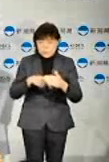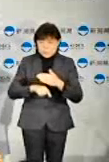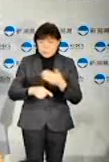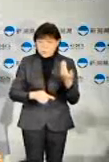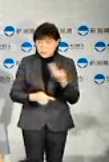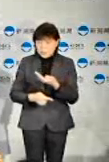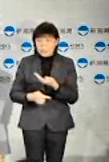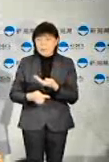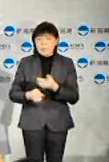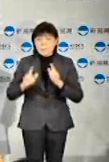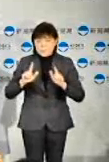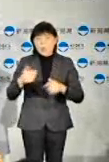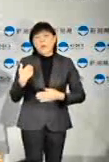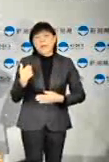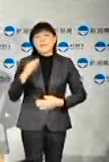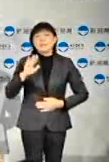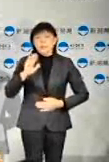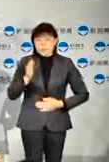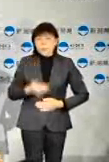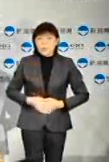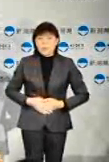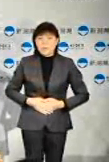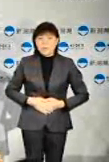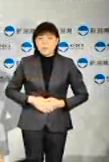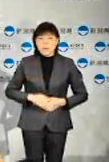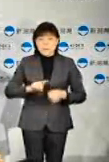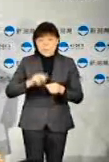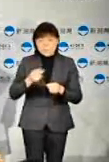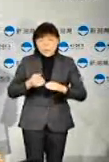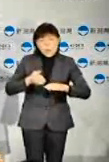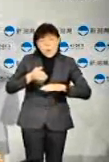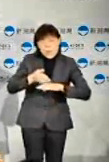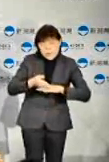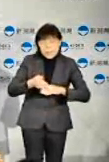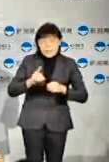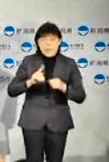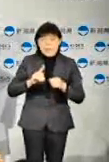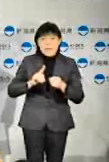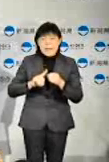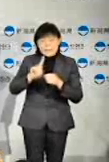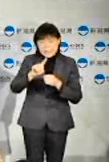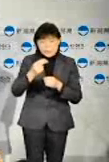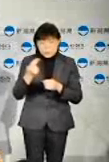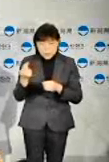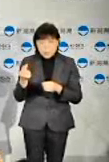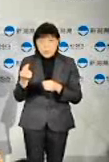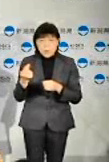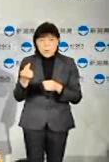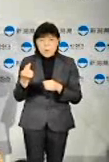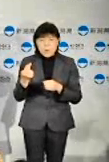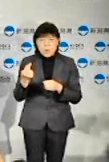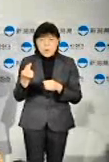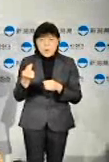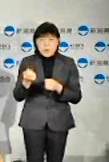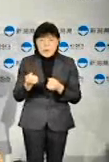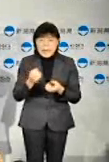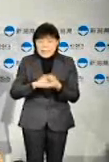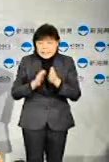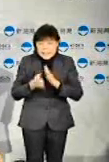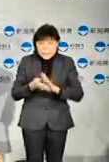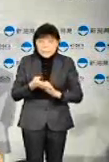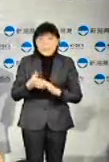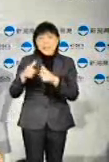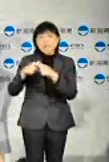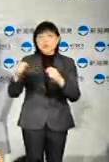どね、分かりませんけど、その年度を超えて来年度でさらに国の中で議